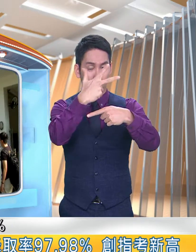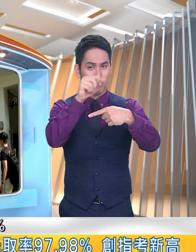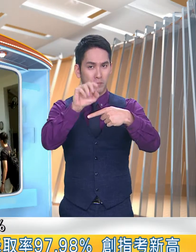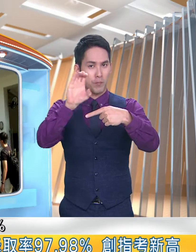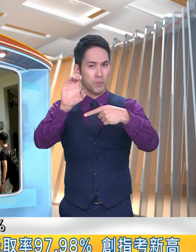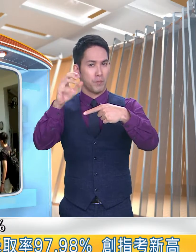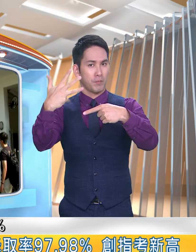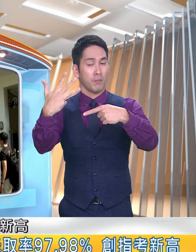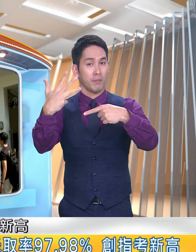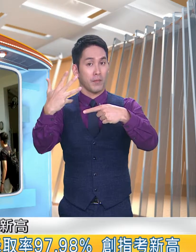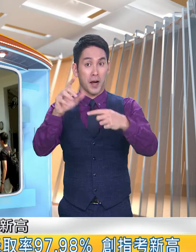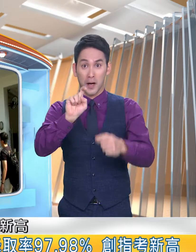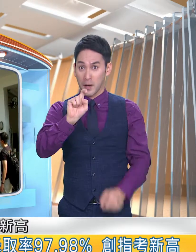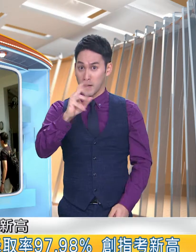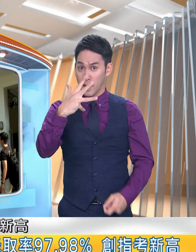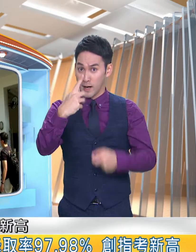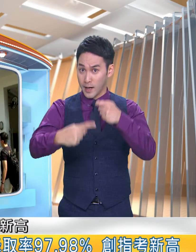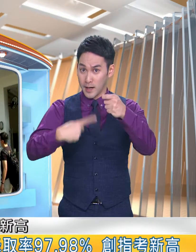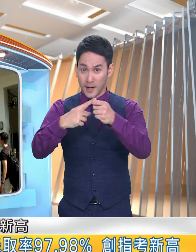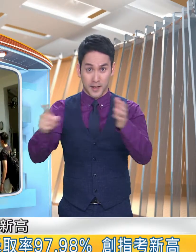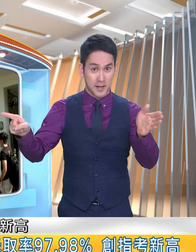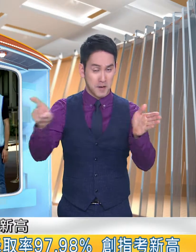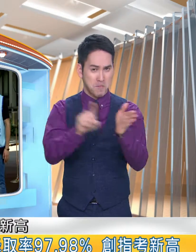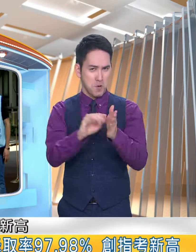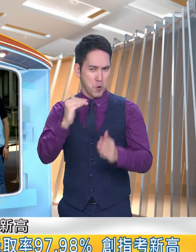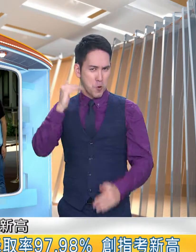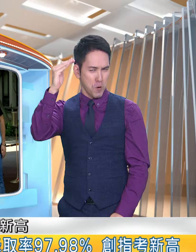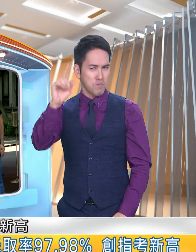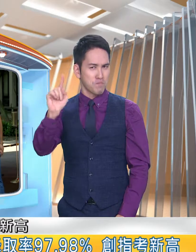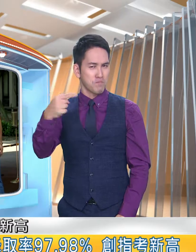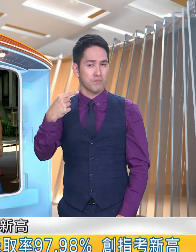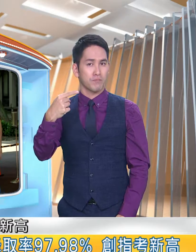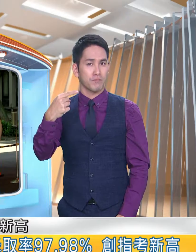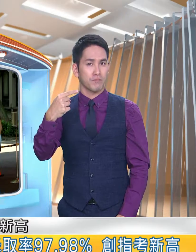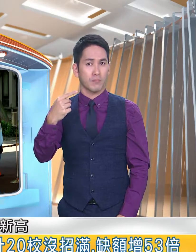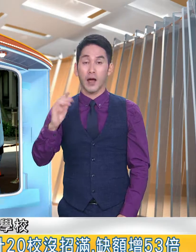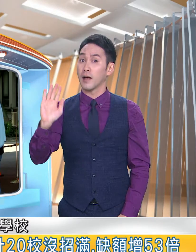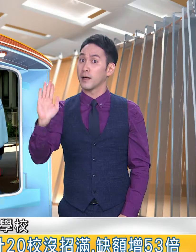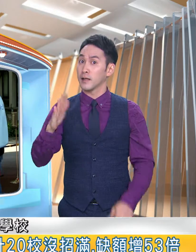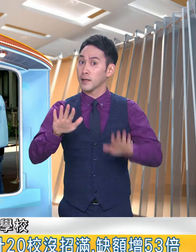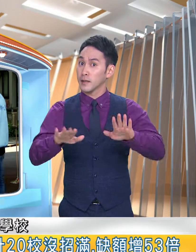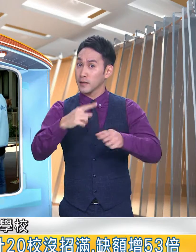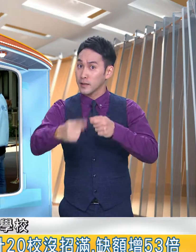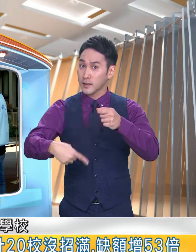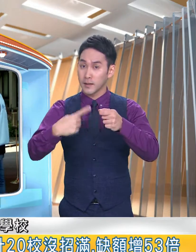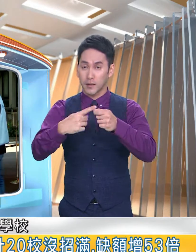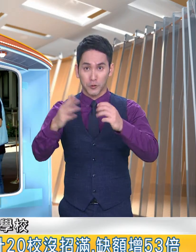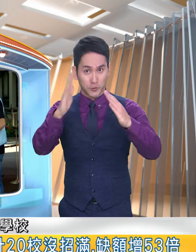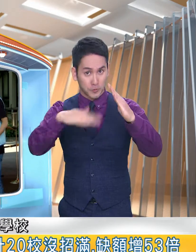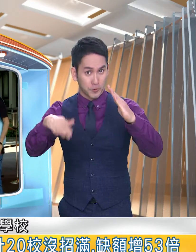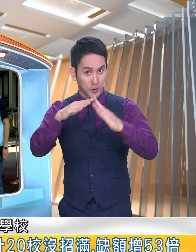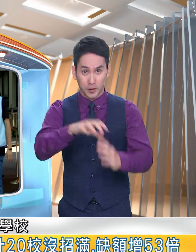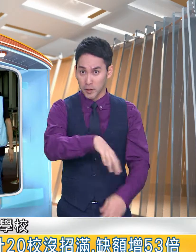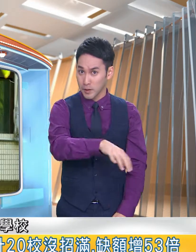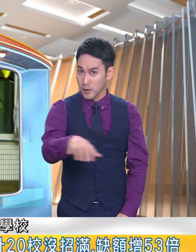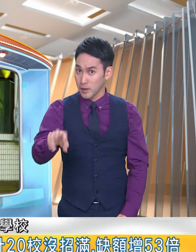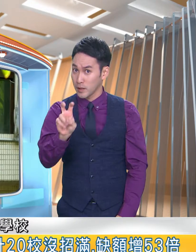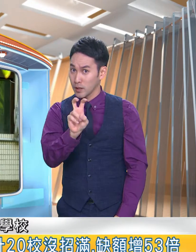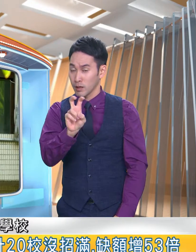97.98%，是指考开办18年来的新高。不过今年有20所学校共缺